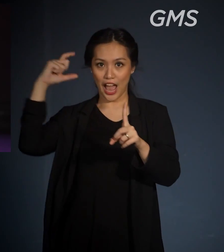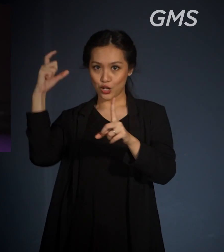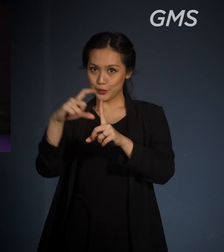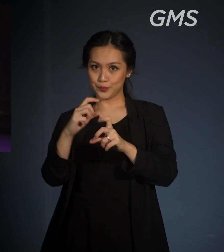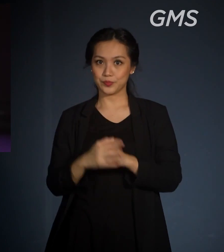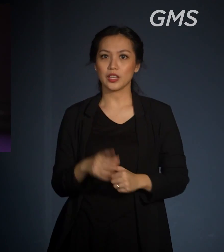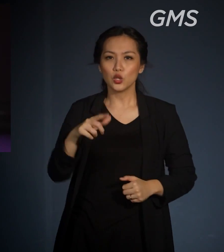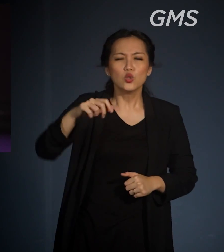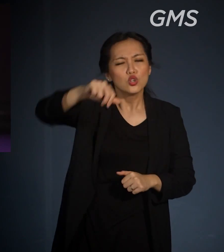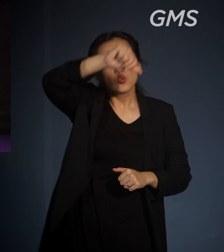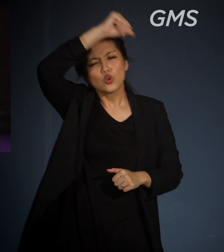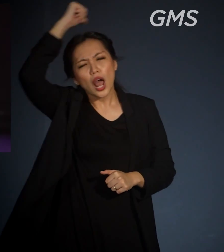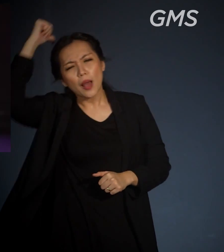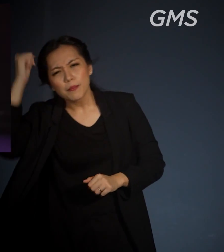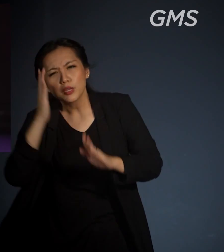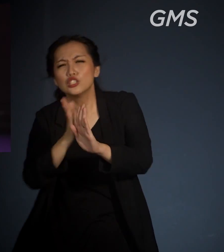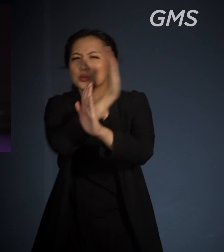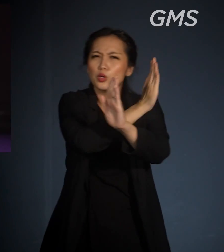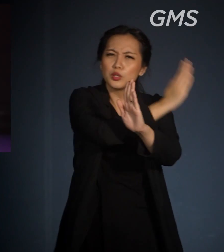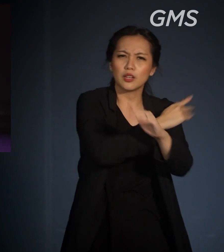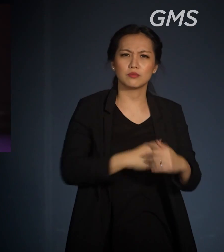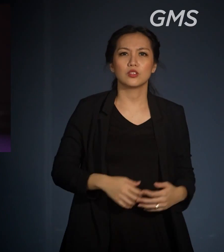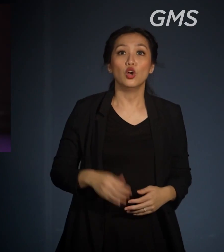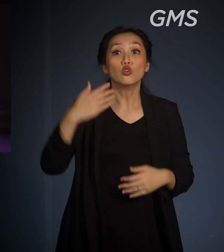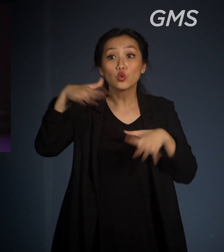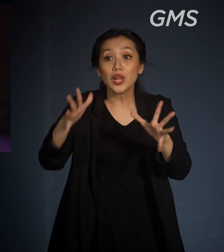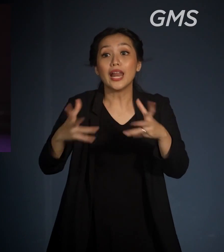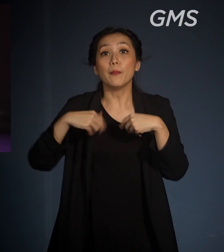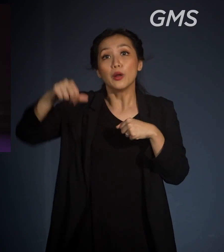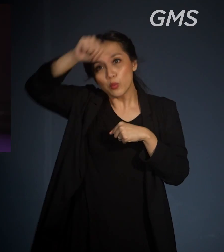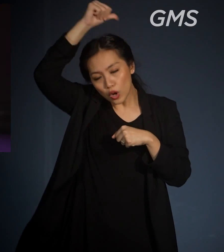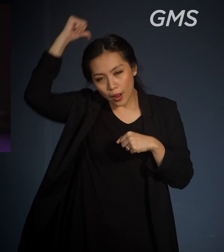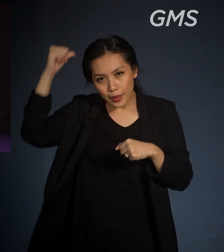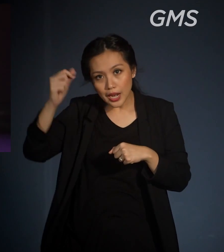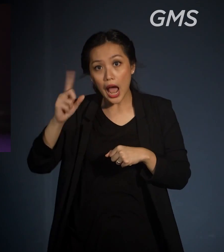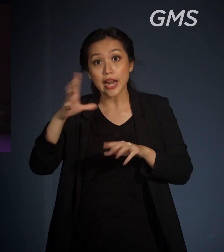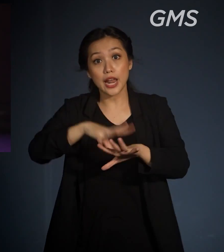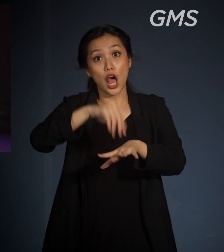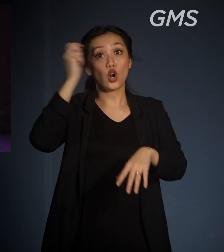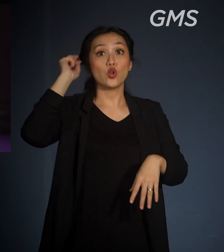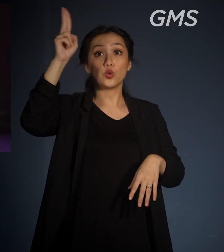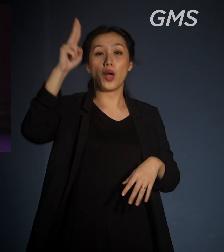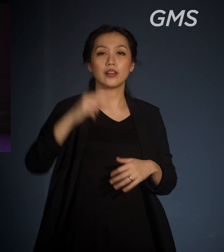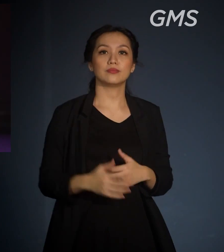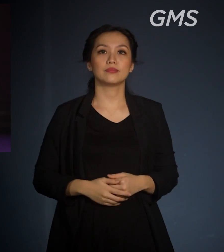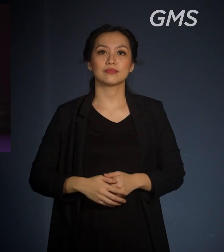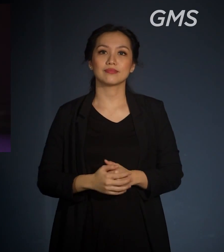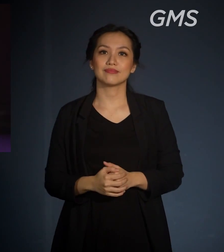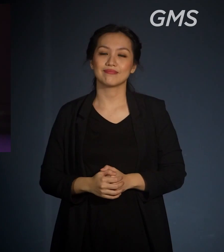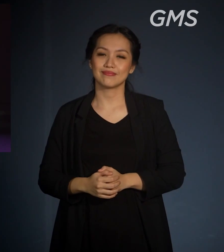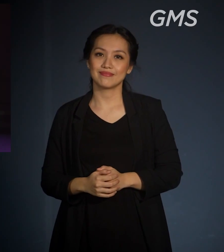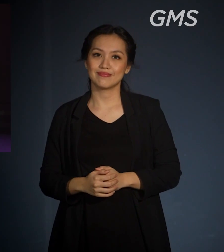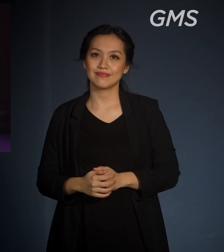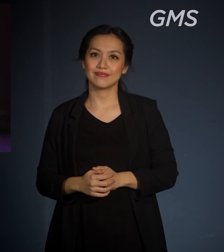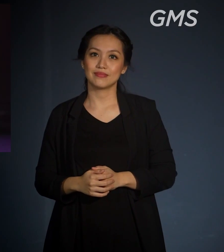itu diurapi. Dia terima pengurapan. Roh Allah berkuasa setelah dia diurapi untuk menjadi